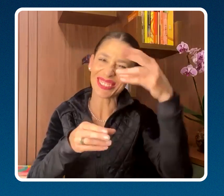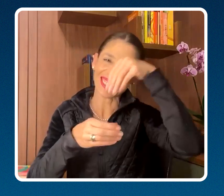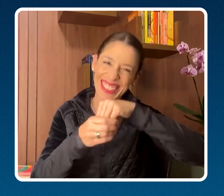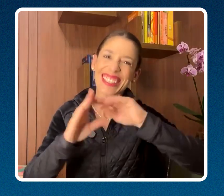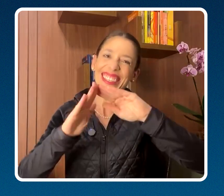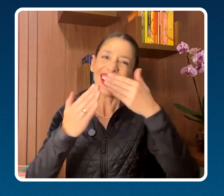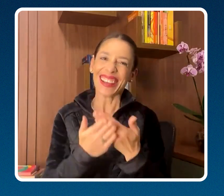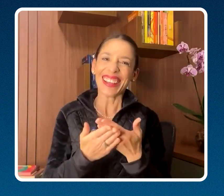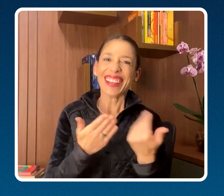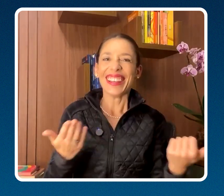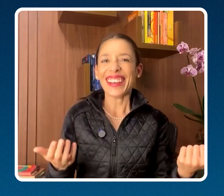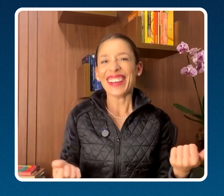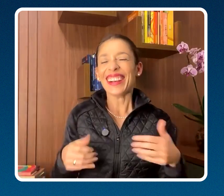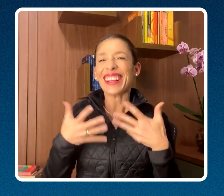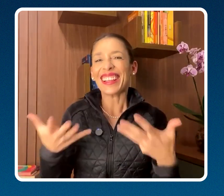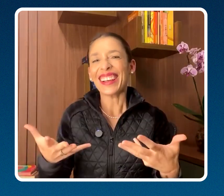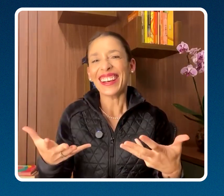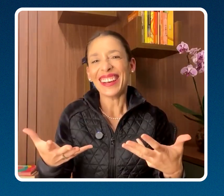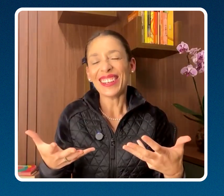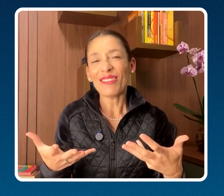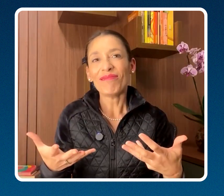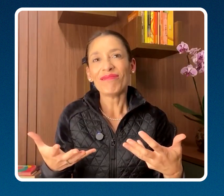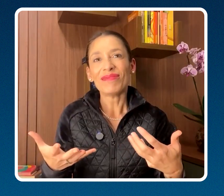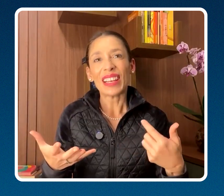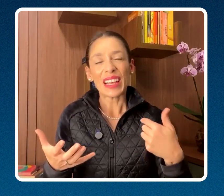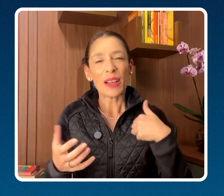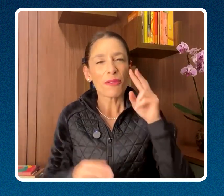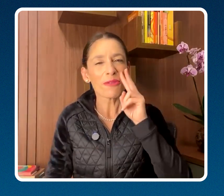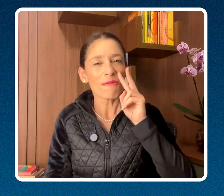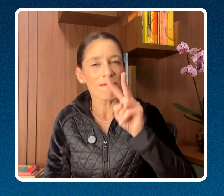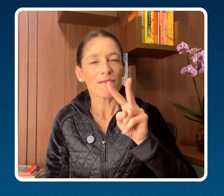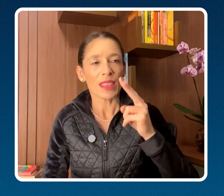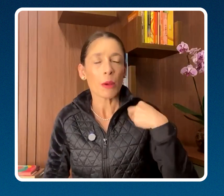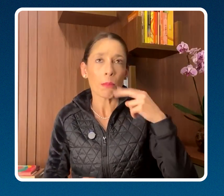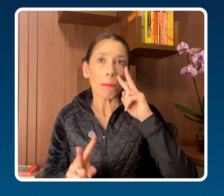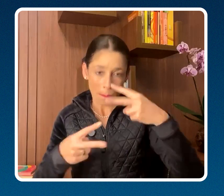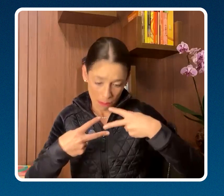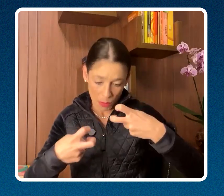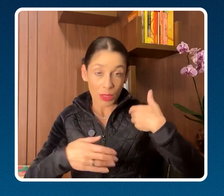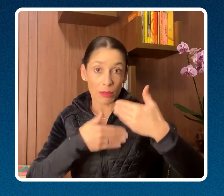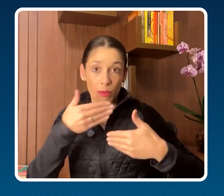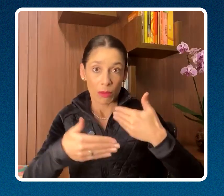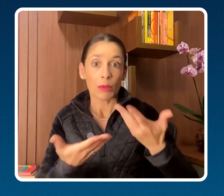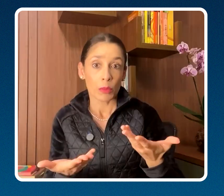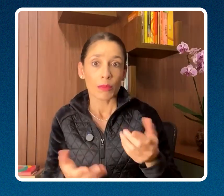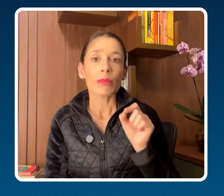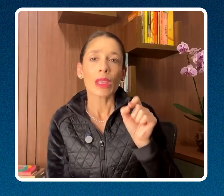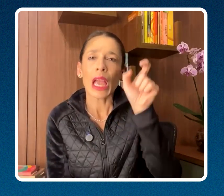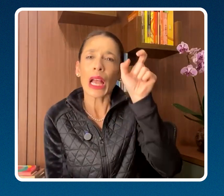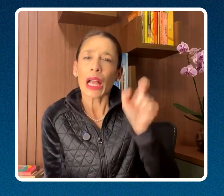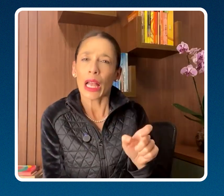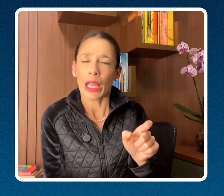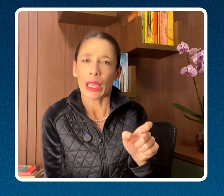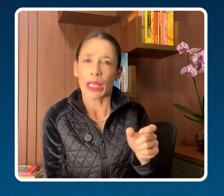escola. Então, eu vi o meu desenvolvimento. E quem foi que me disse que eu tenho esse desenvolvimento? Não